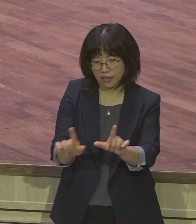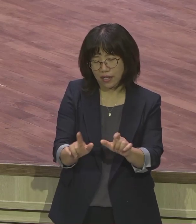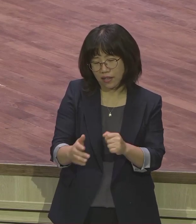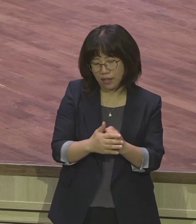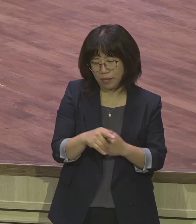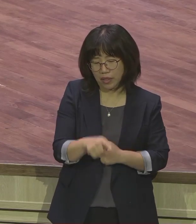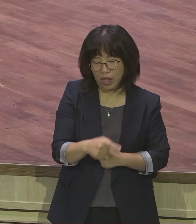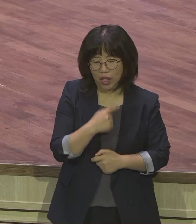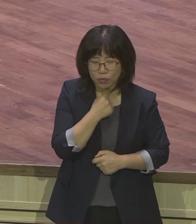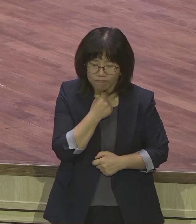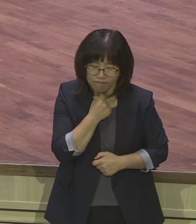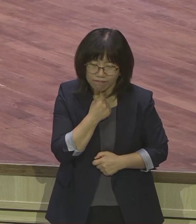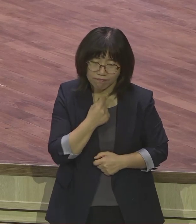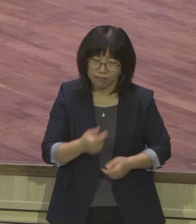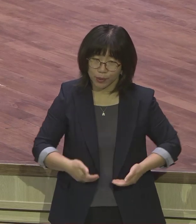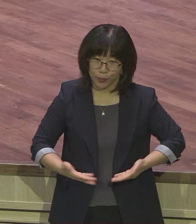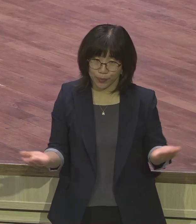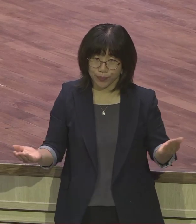것이 아니에요